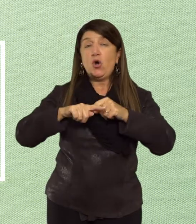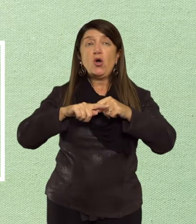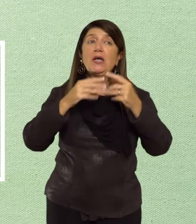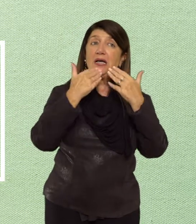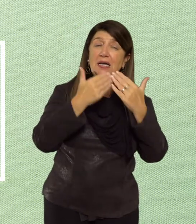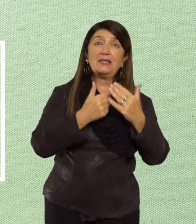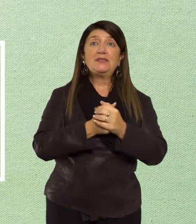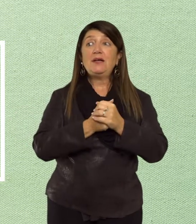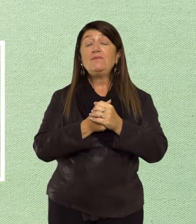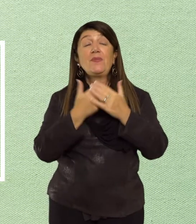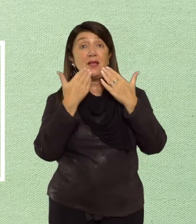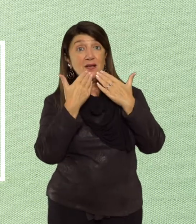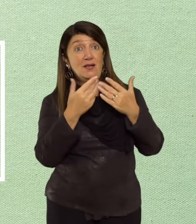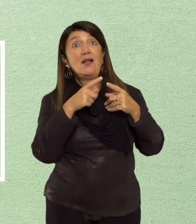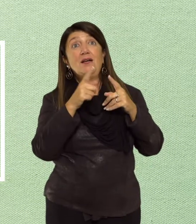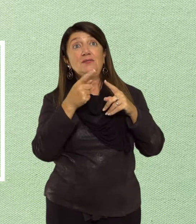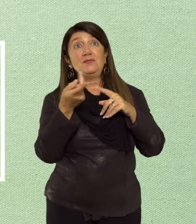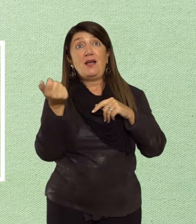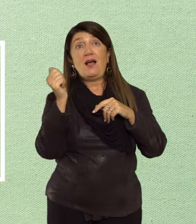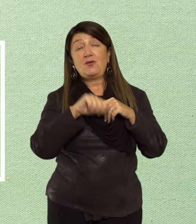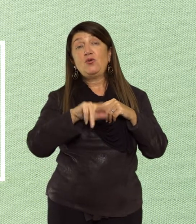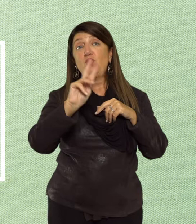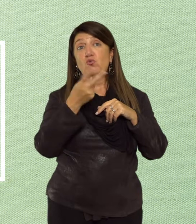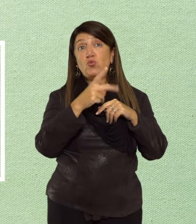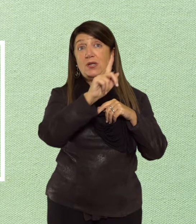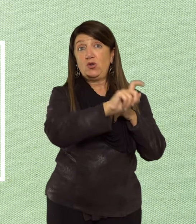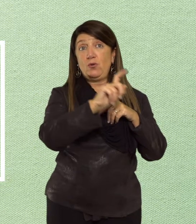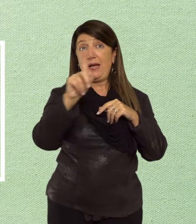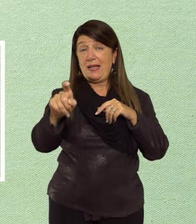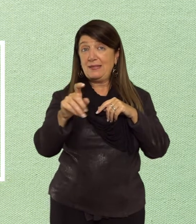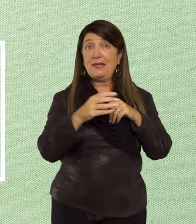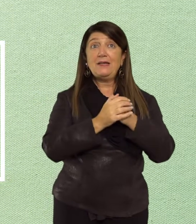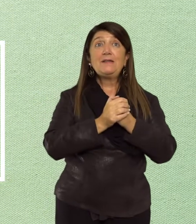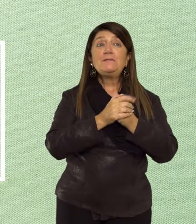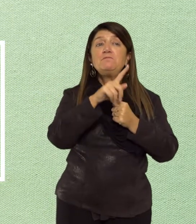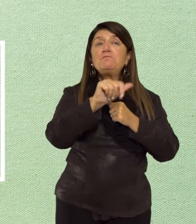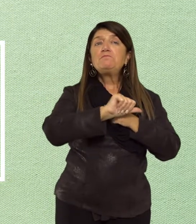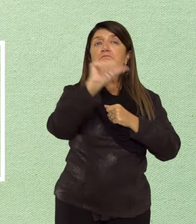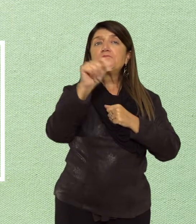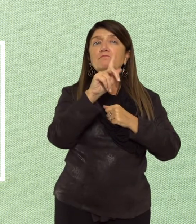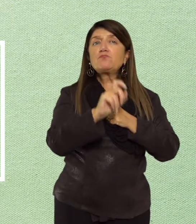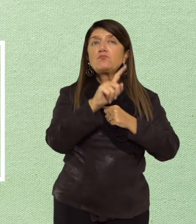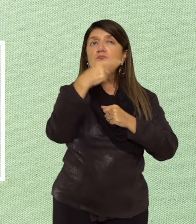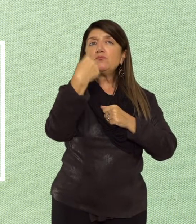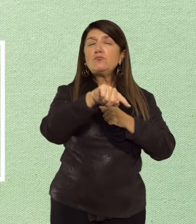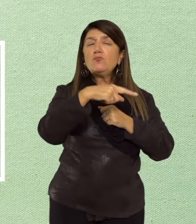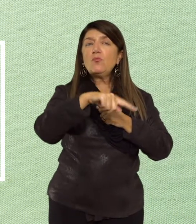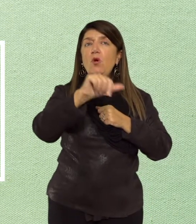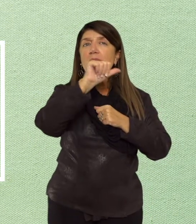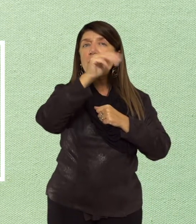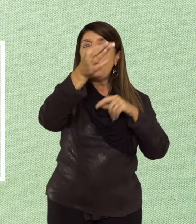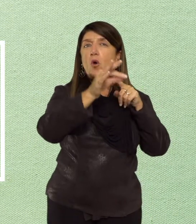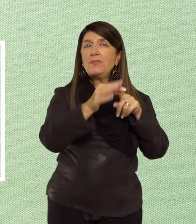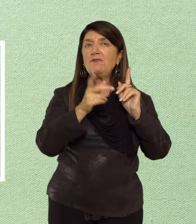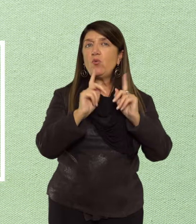Grazie, c'è tempo ancora per un paio di domande. La prima è, hai introdotto uno dei tuoi primi obiettivi, che è quello di diventare la